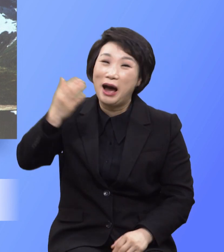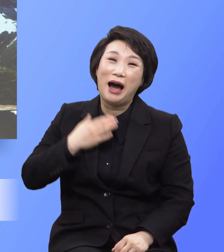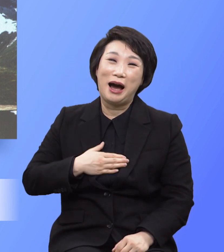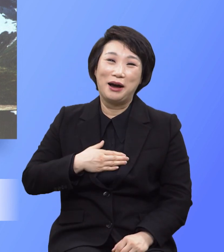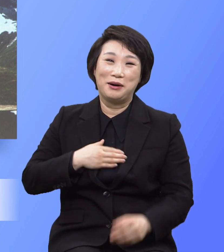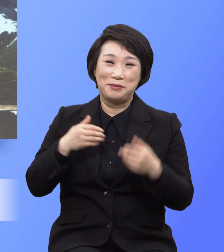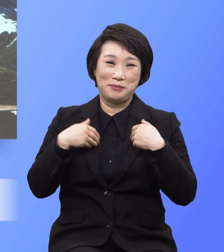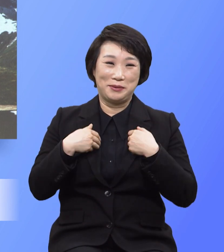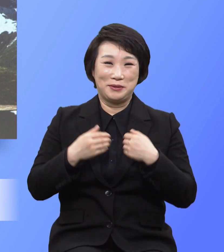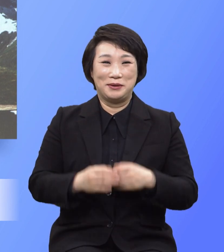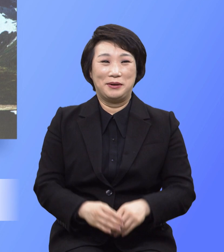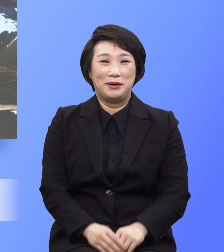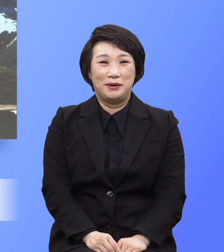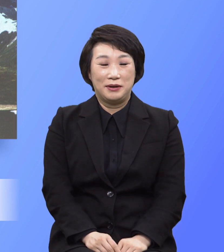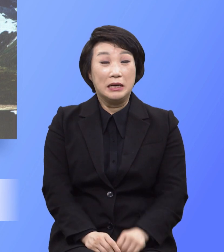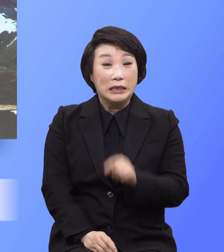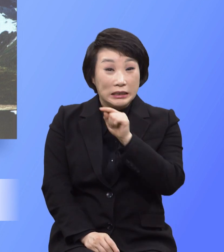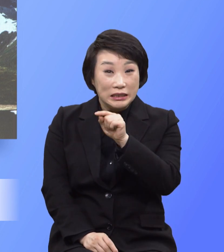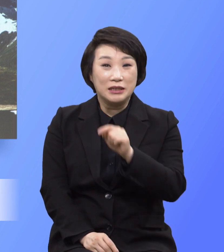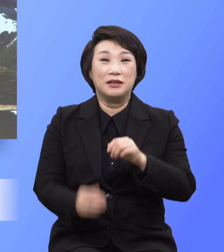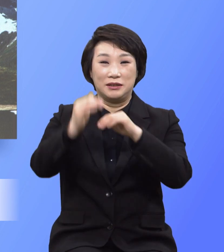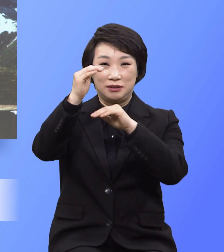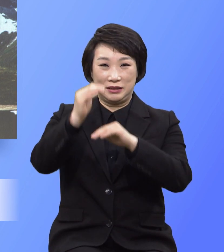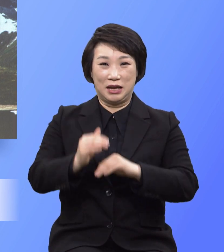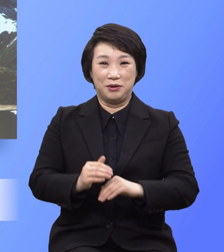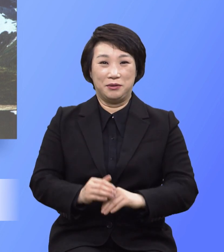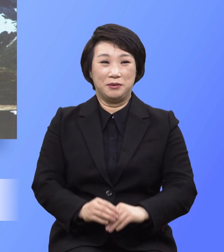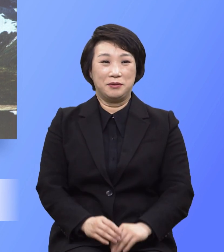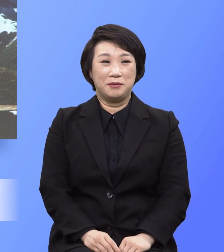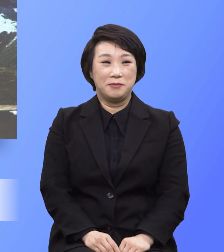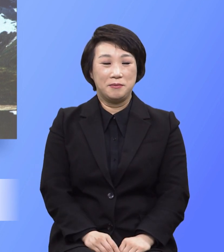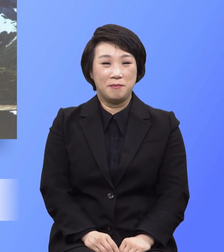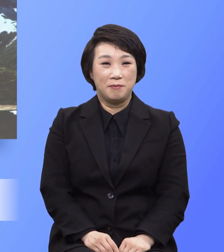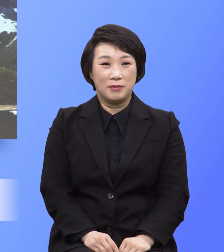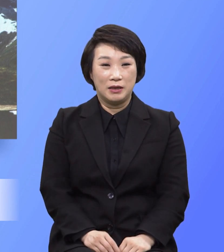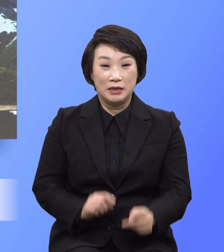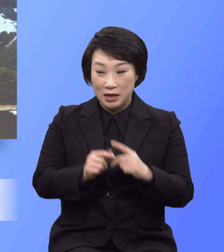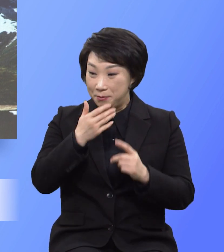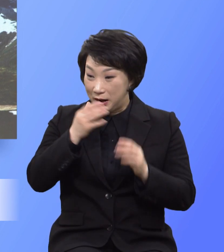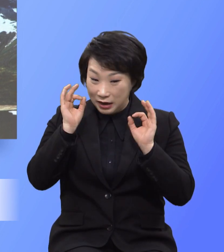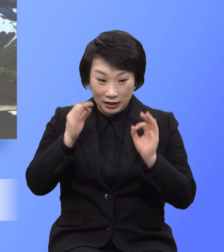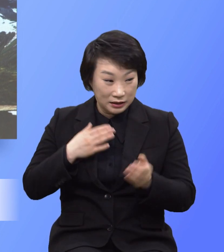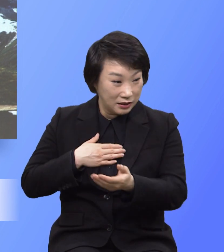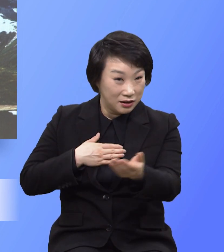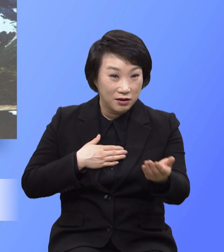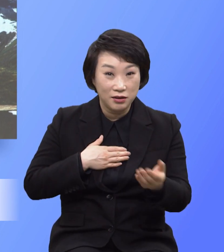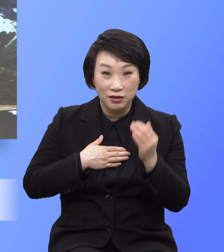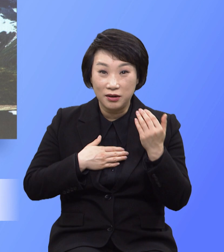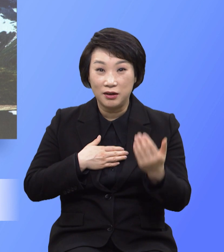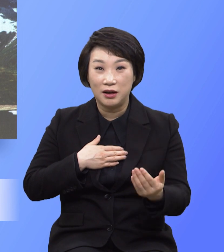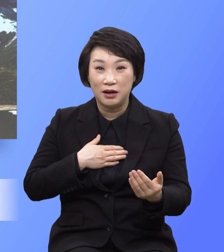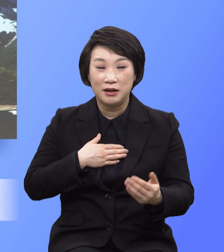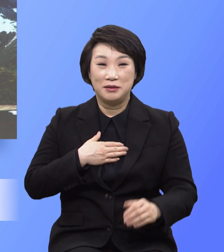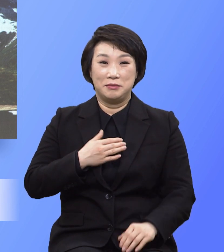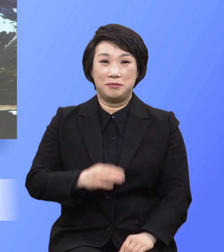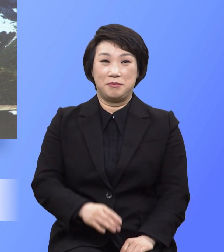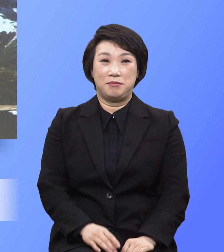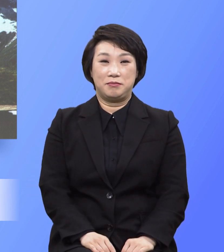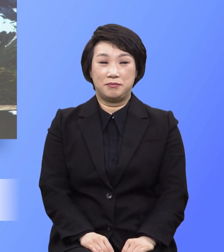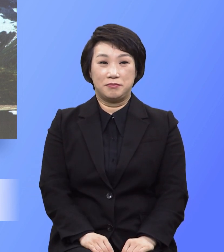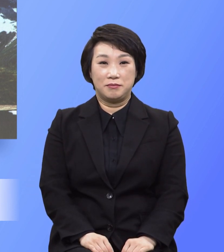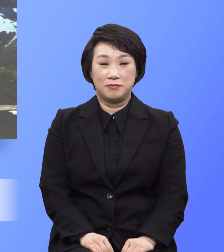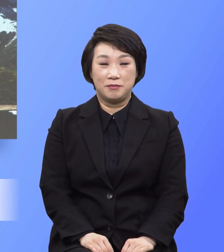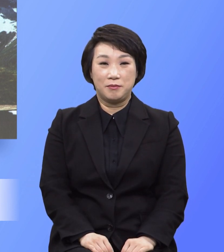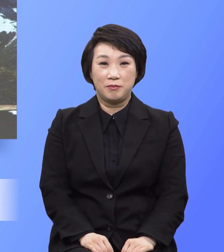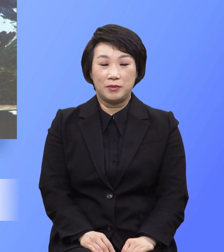알아야 된다. 바로 이 얘기라 이 말입니다. 이해가 됩니까? 예.